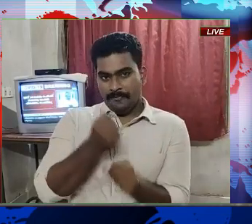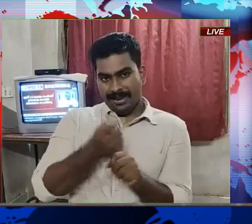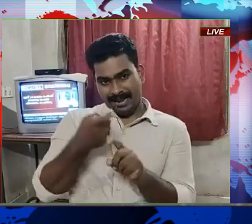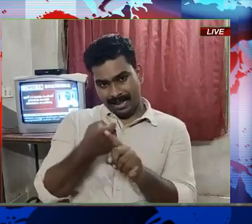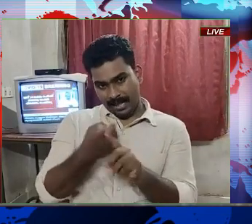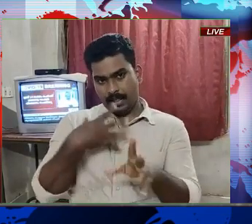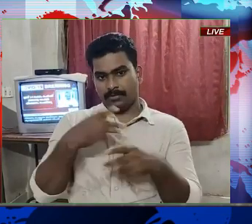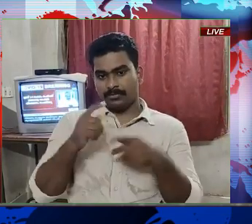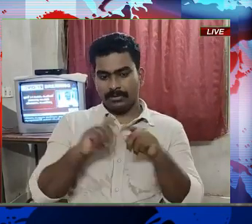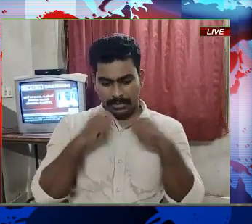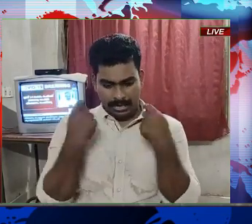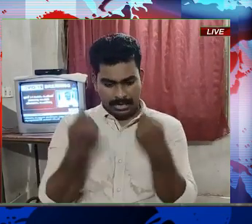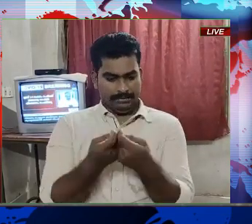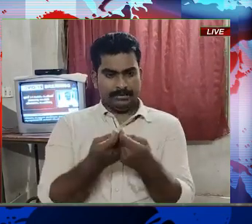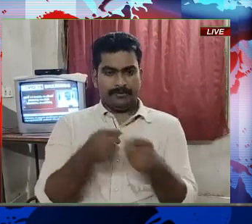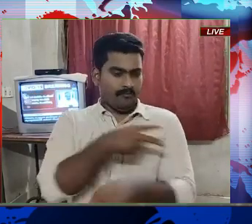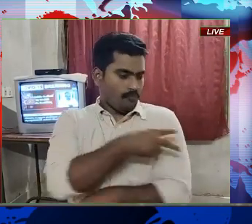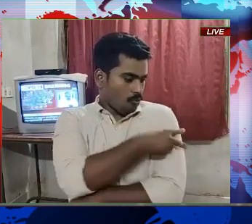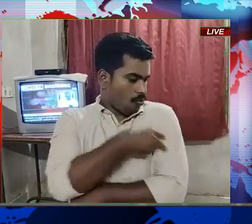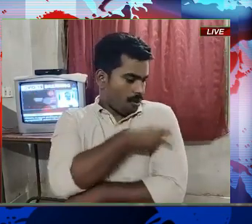ഒഴിവാക്കണമെന്ന് തന്നെയാണ് നമ്മുടെ നിലപാട്.